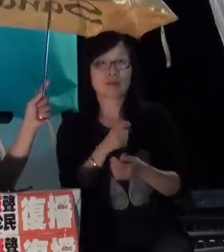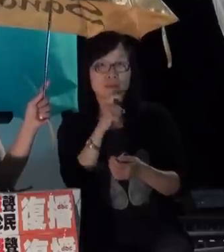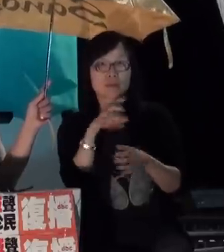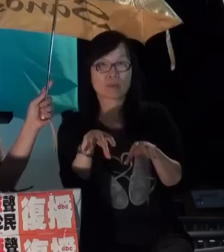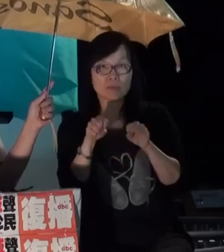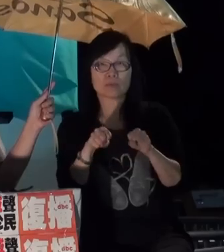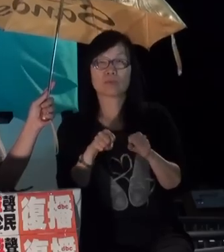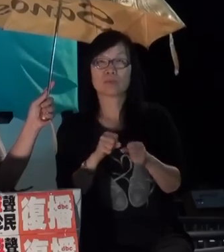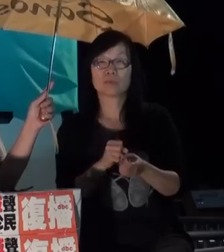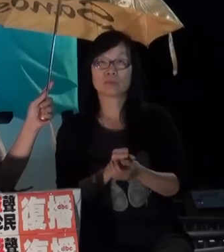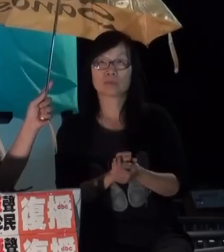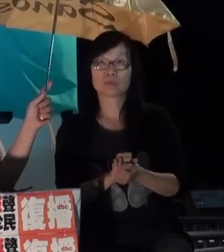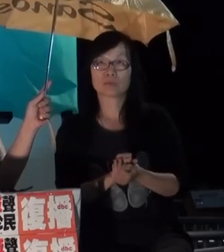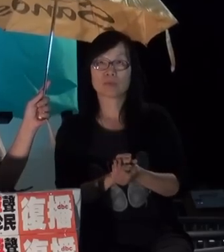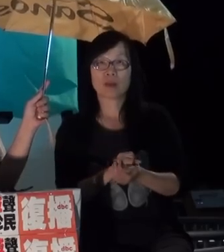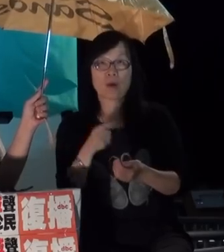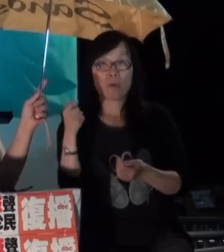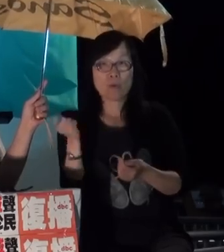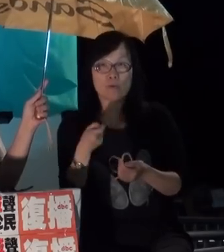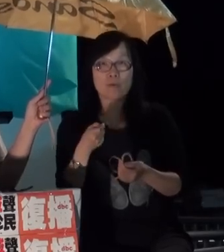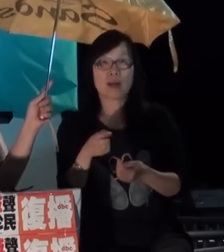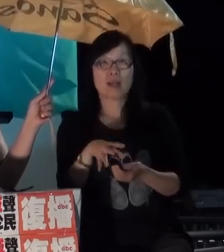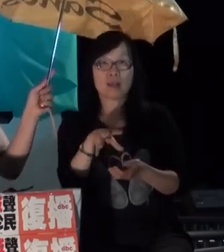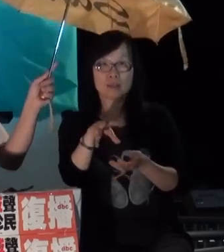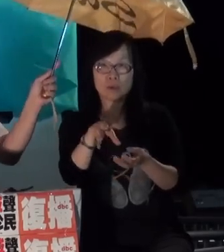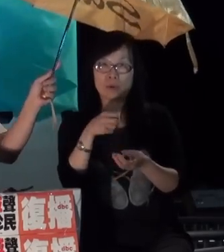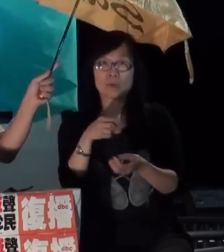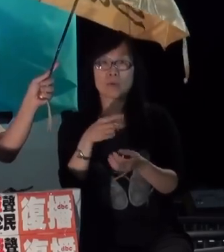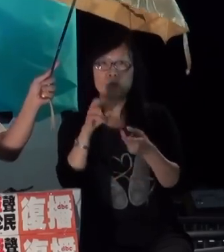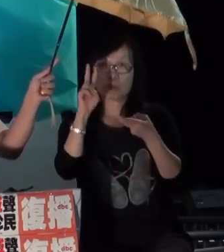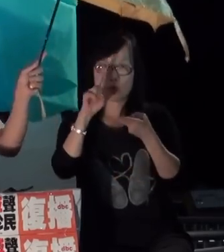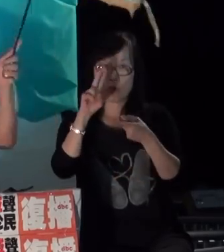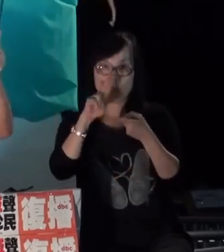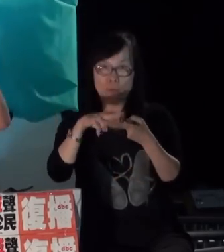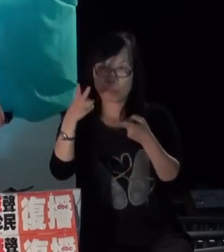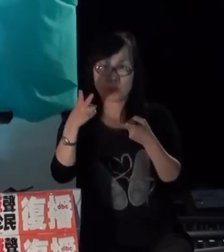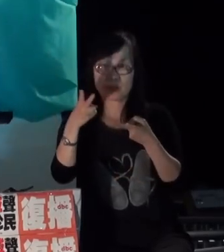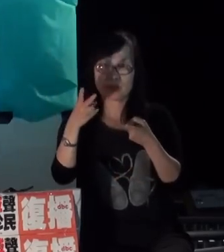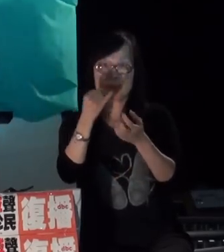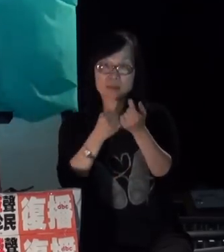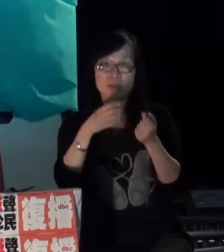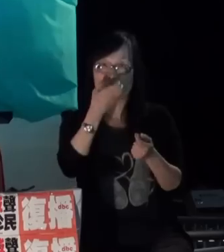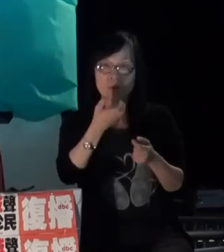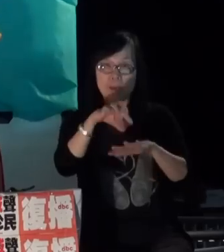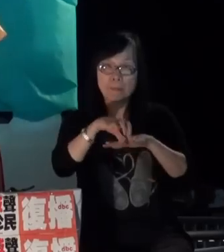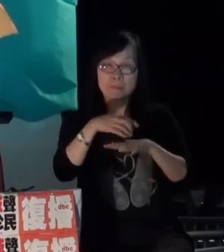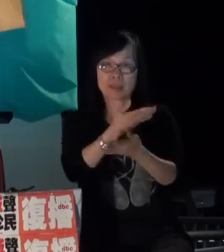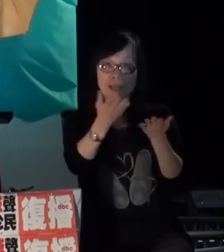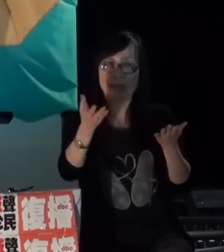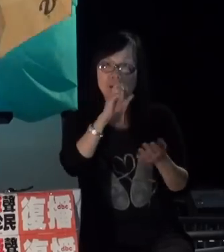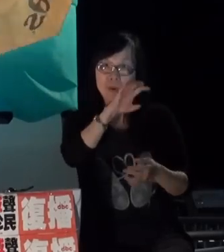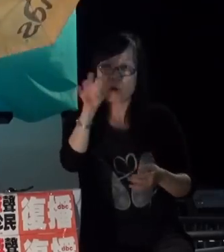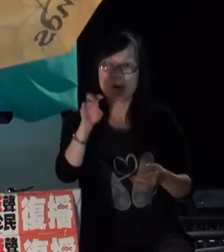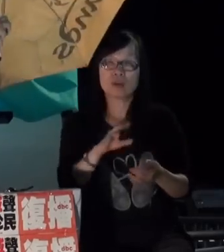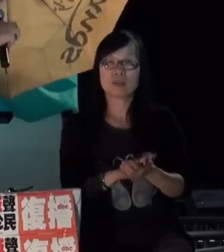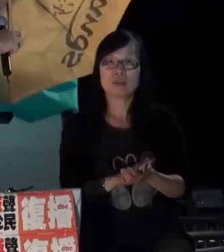即係會好快咧就攞到雙倍嘅生果金啊！佢係講成咁噶嘛，大家講個